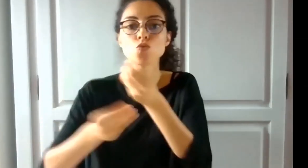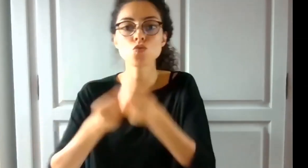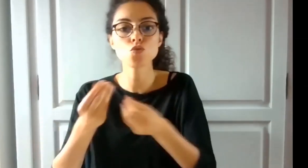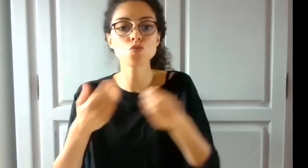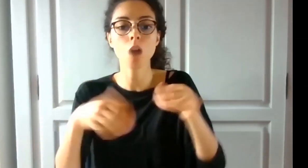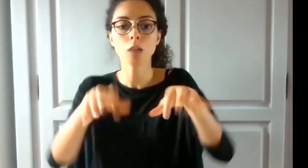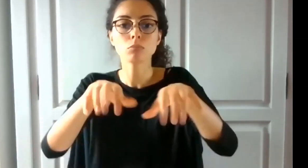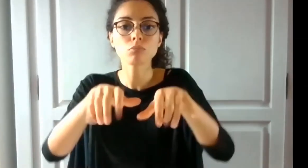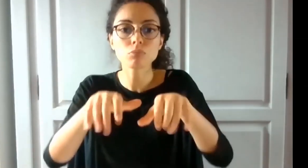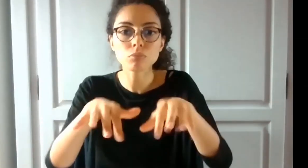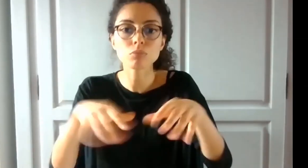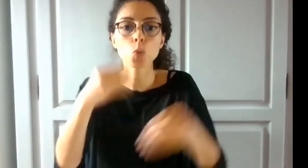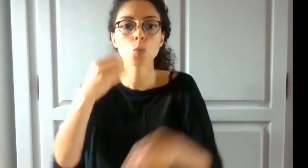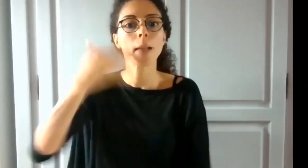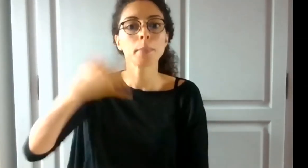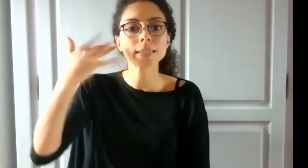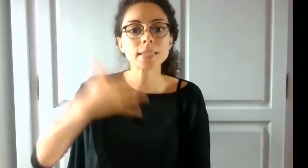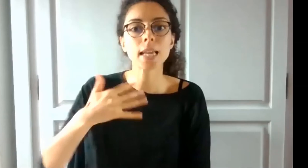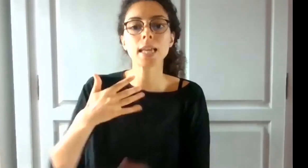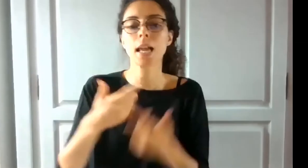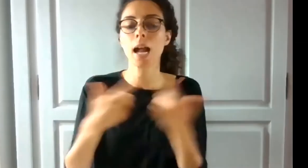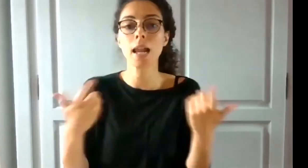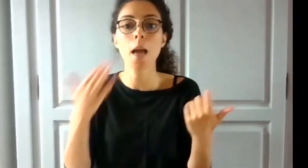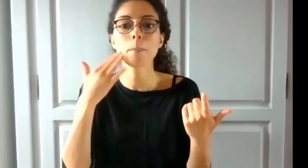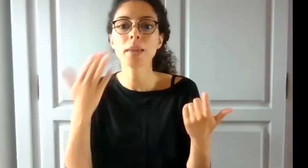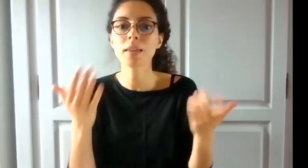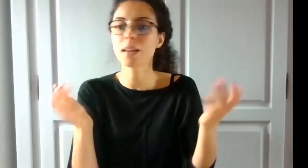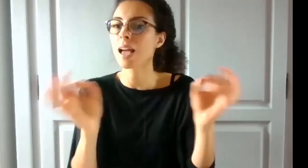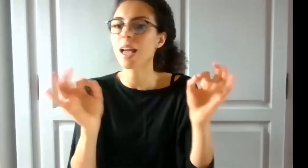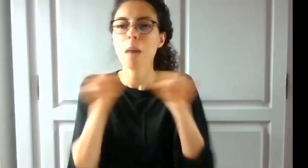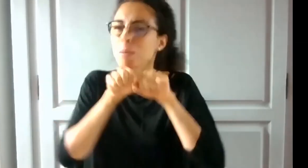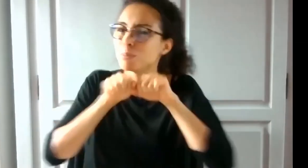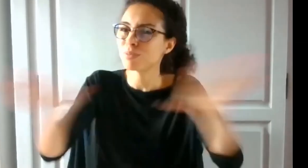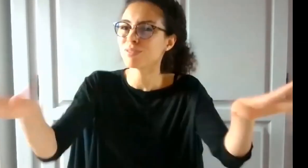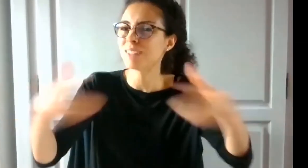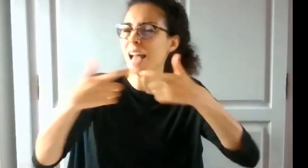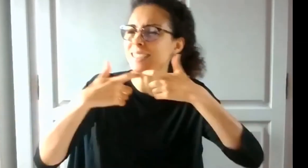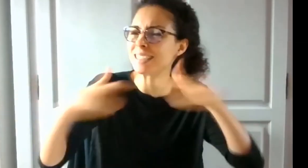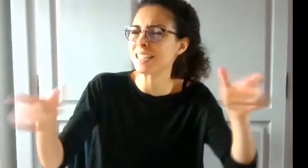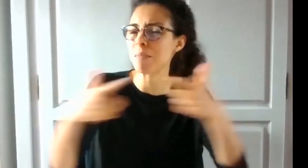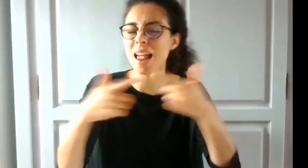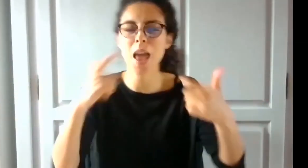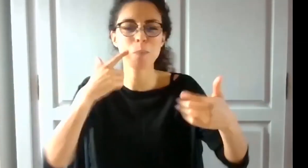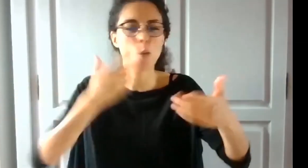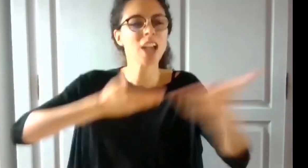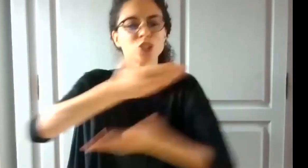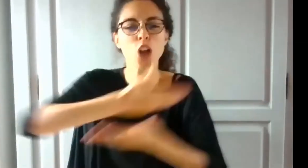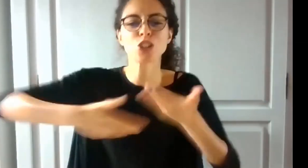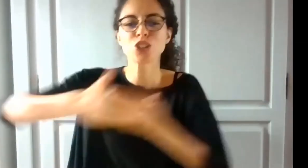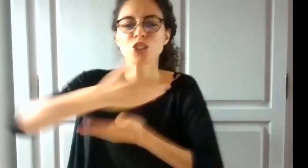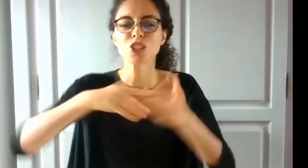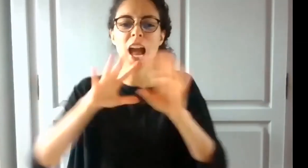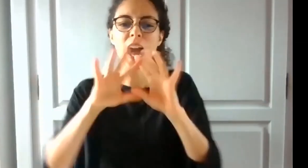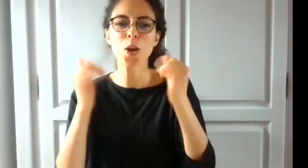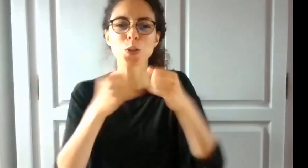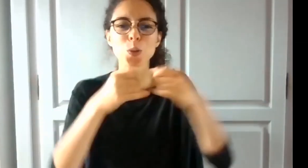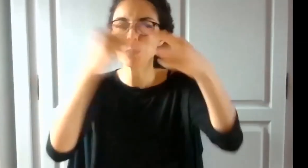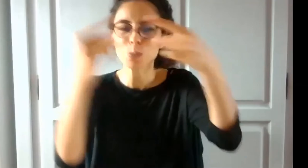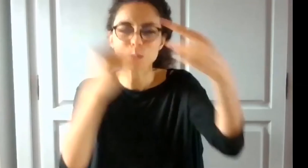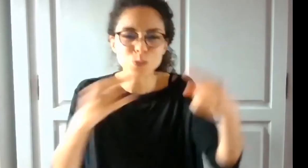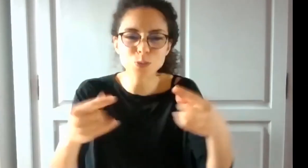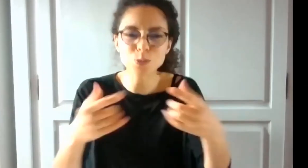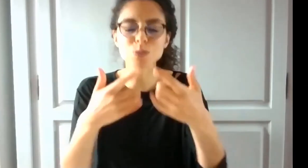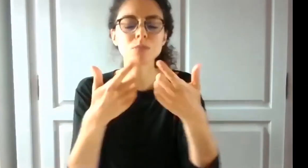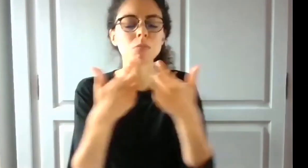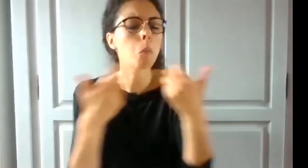vélotypie, le LPC, ne sont pas massivement disponibles pour les échanges en réunion sur